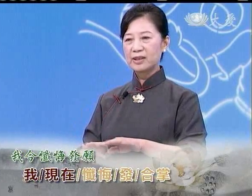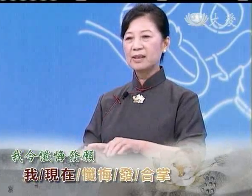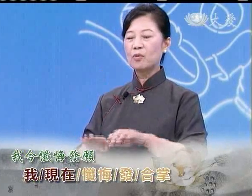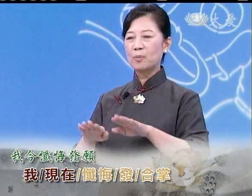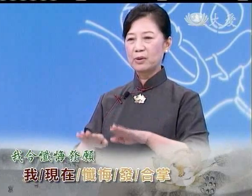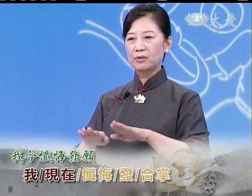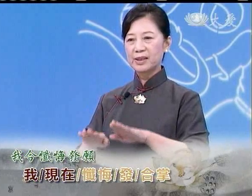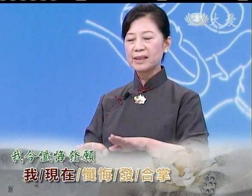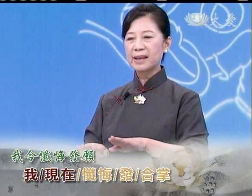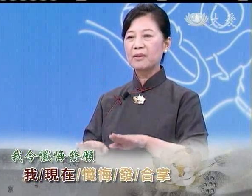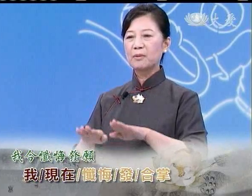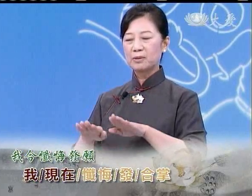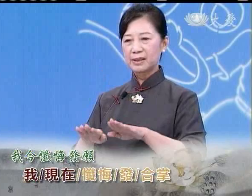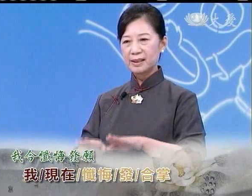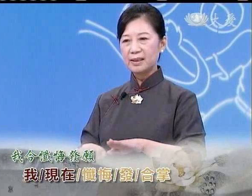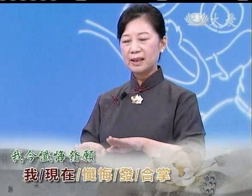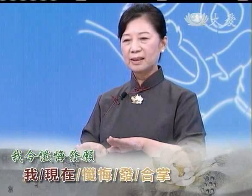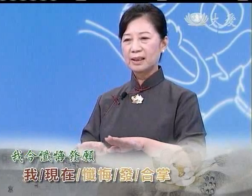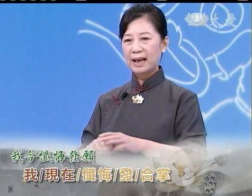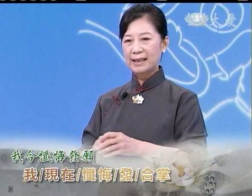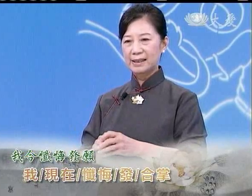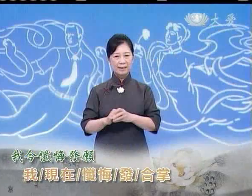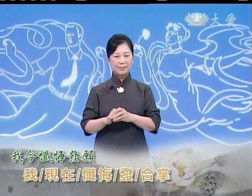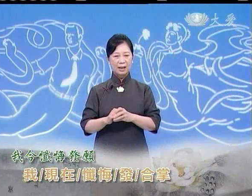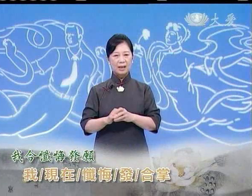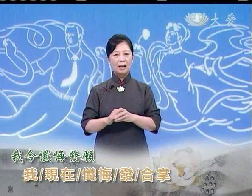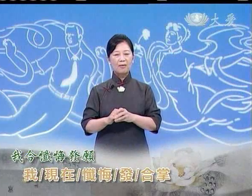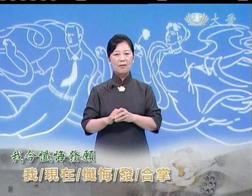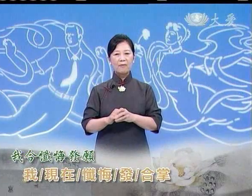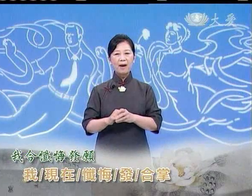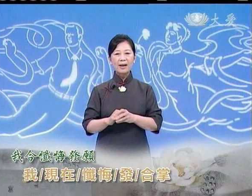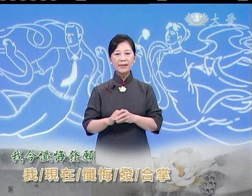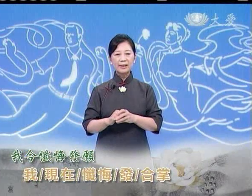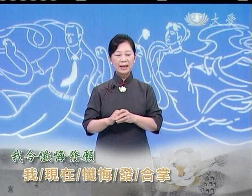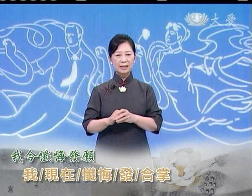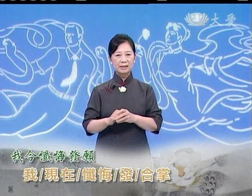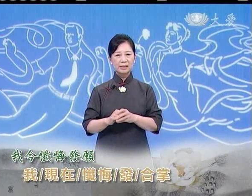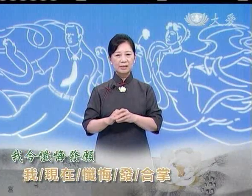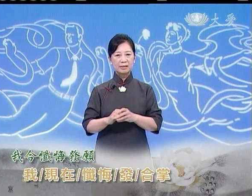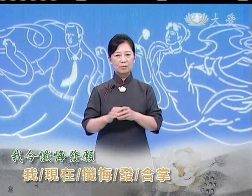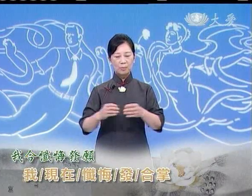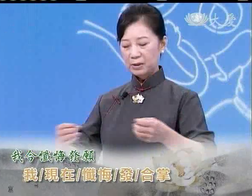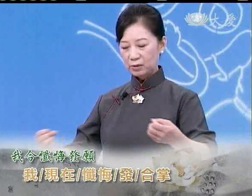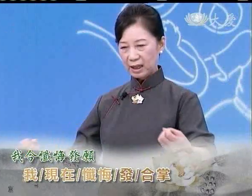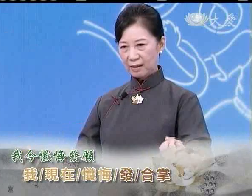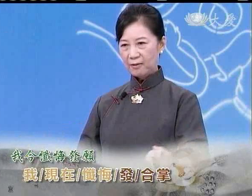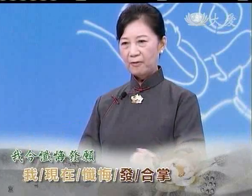今我们用现在或者今天开始，然后发愿两个字我们就打